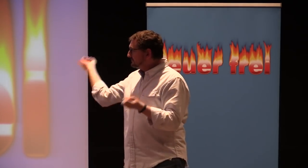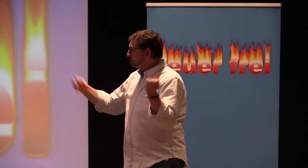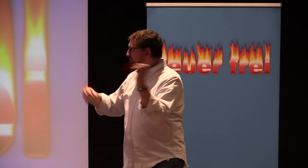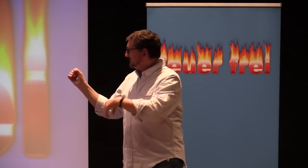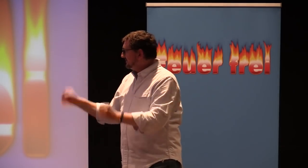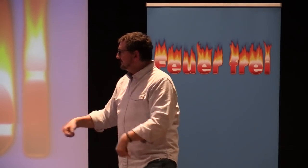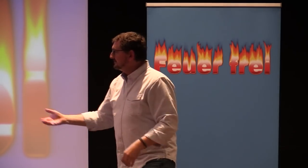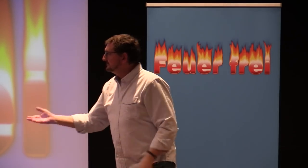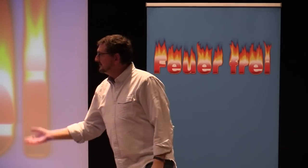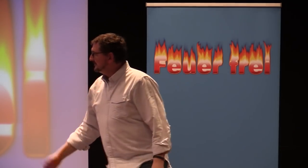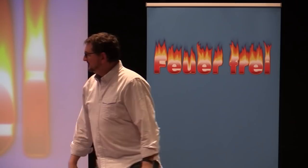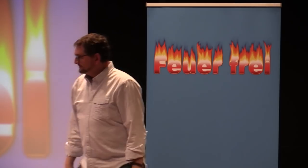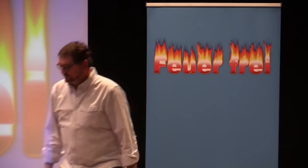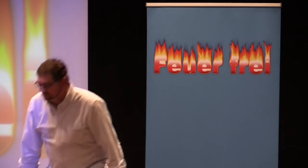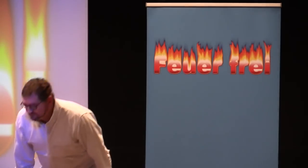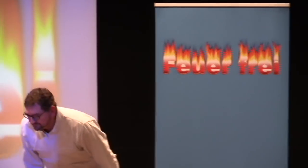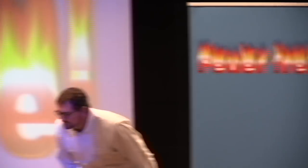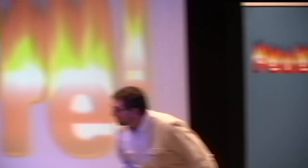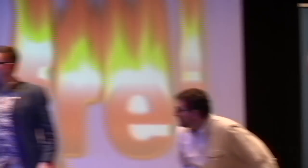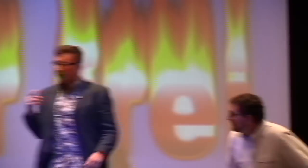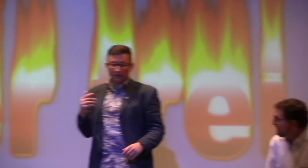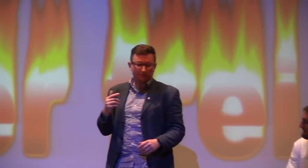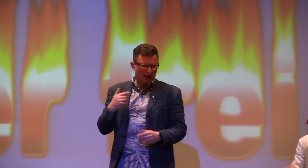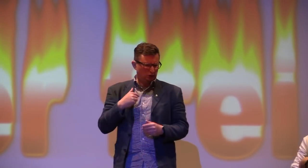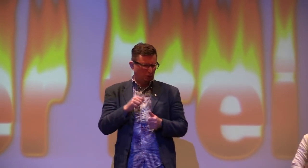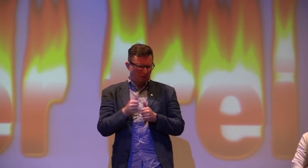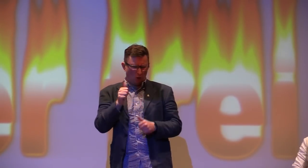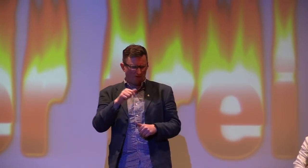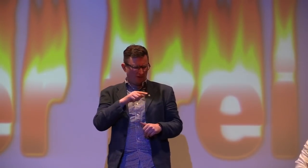irgendwelchen Regularien fest, die sie nicht ändern können. Was sagt ihr dazu?